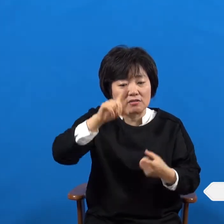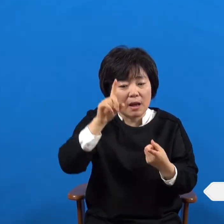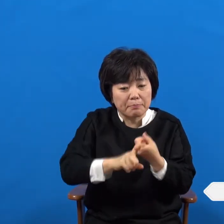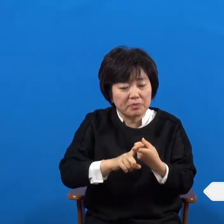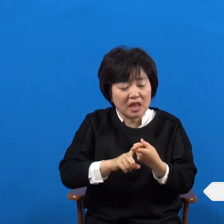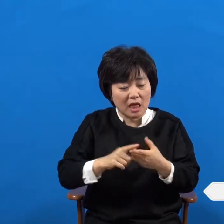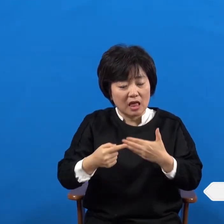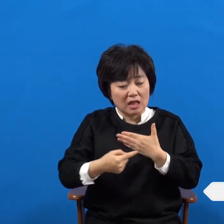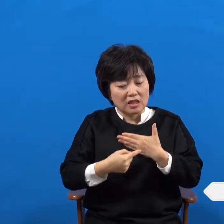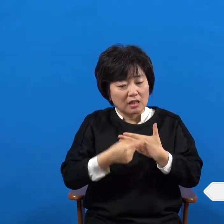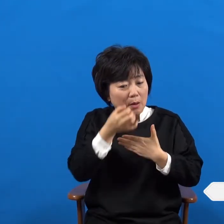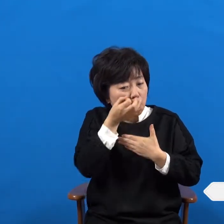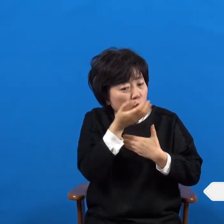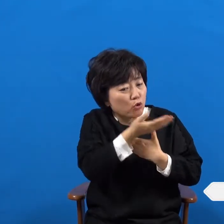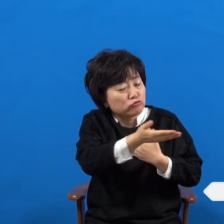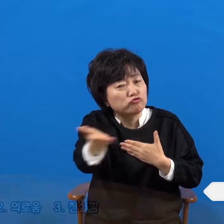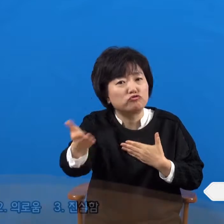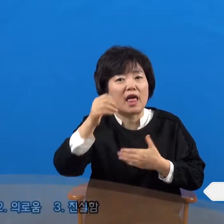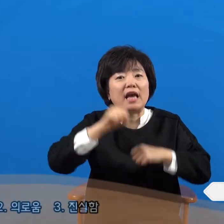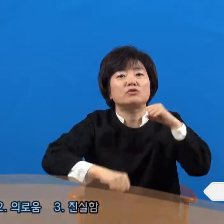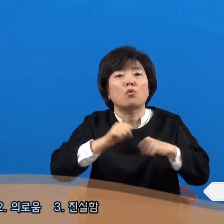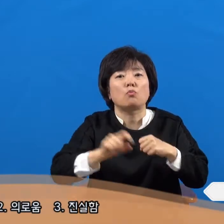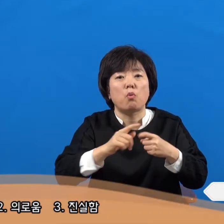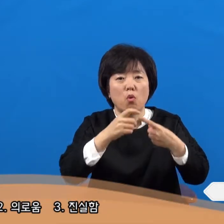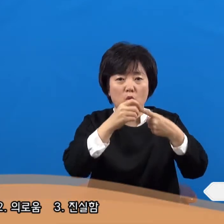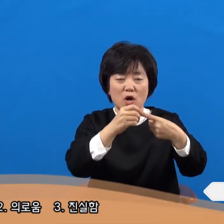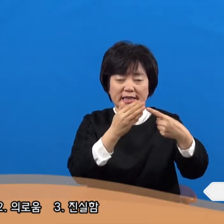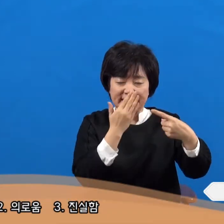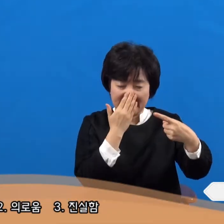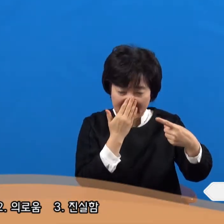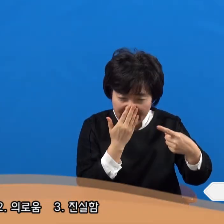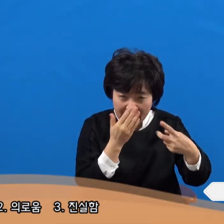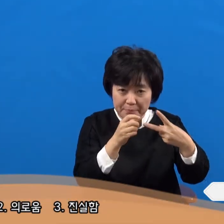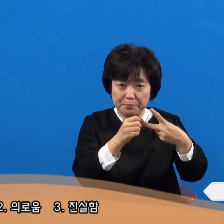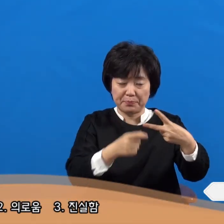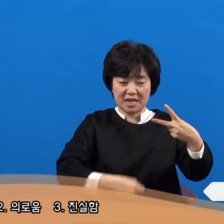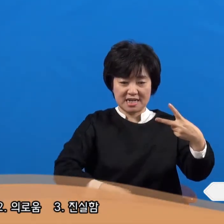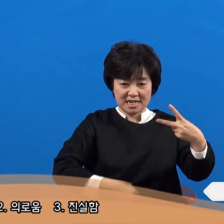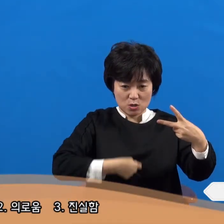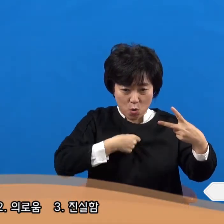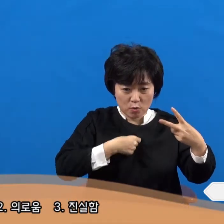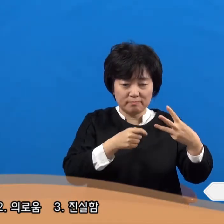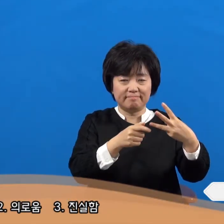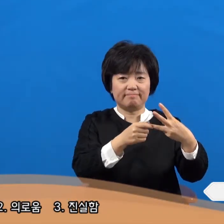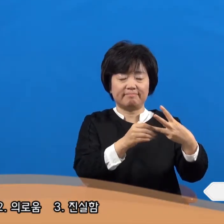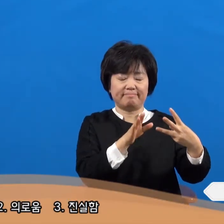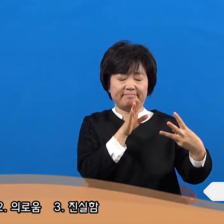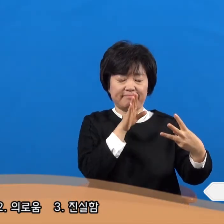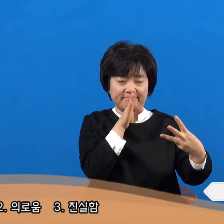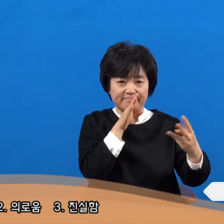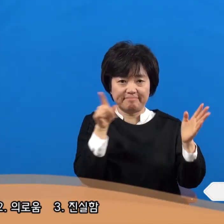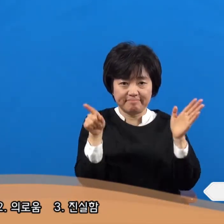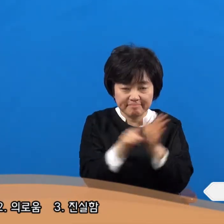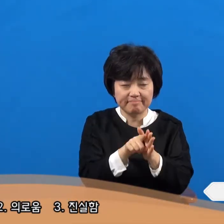행동은 세 가지라고 말씀합니다. 착함과 의로움과 진실함.